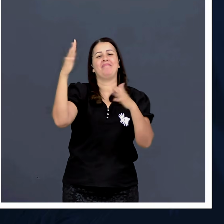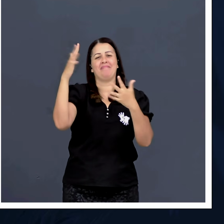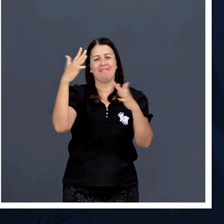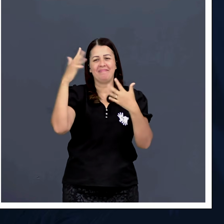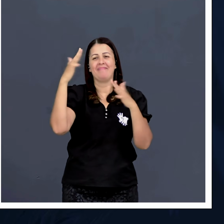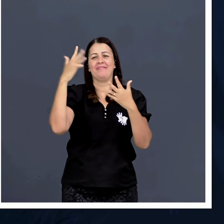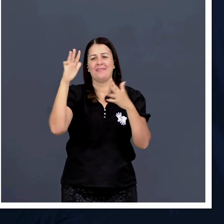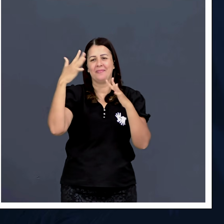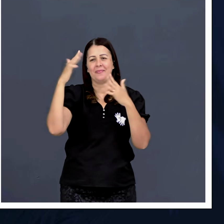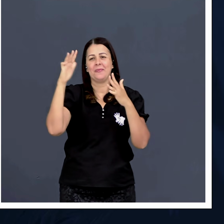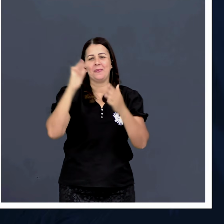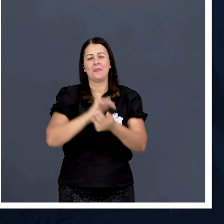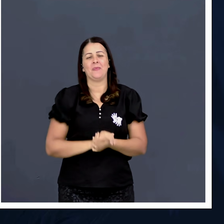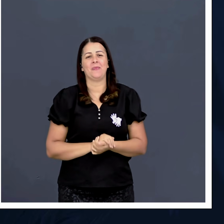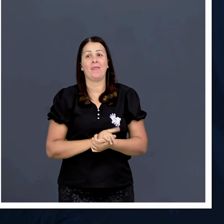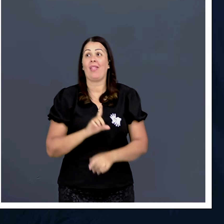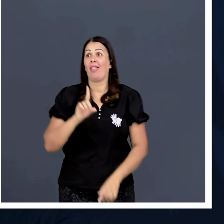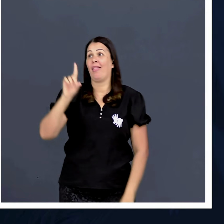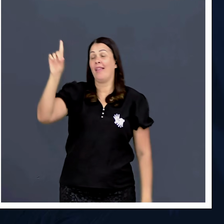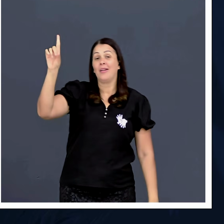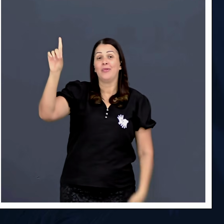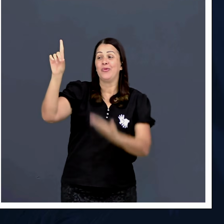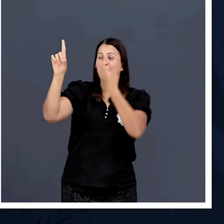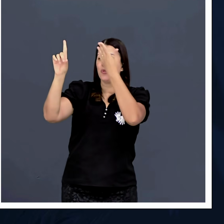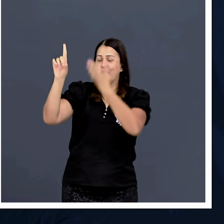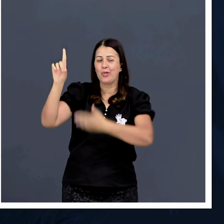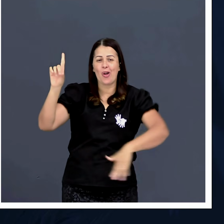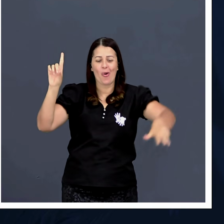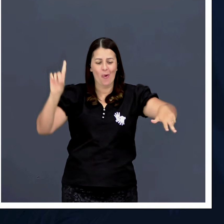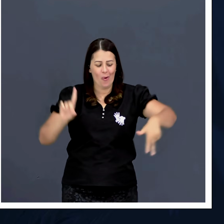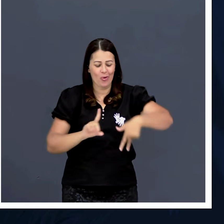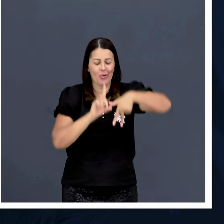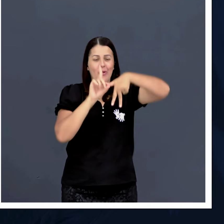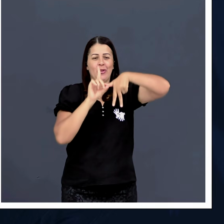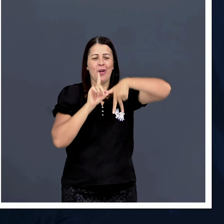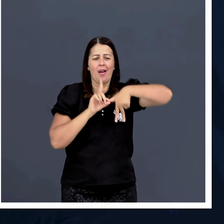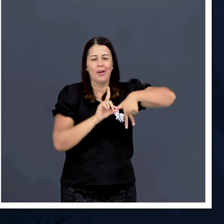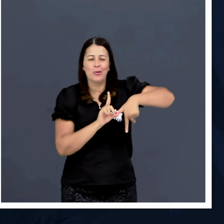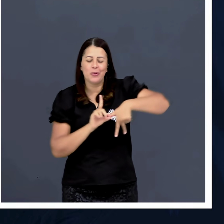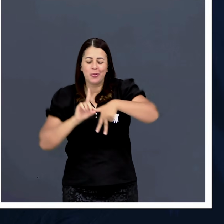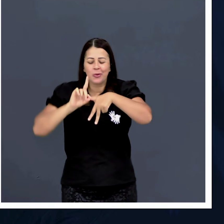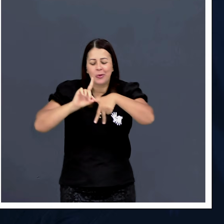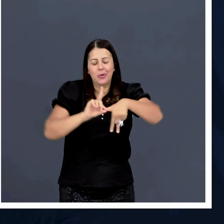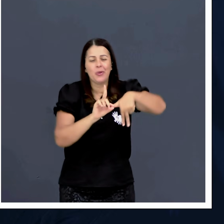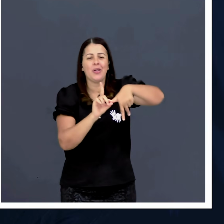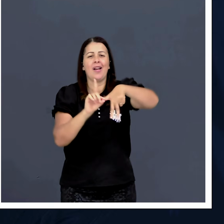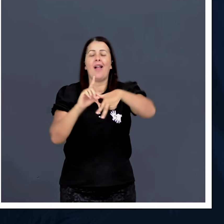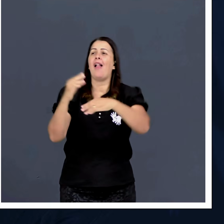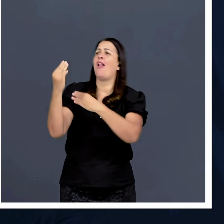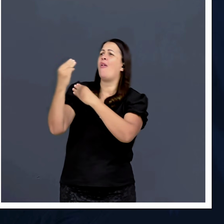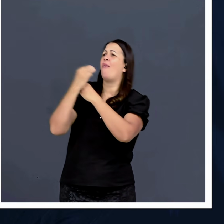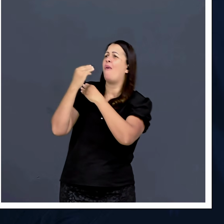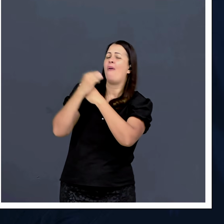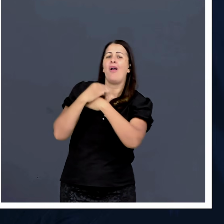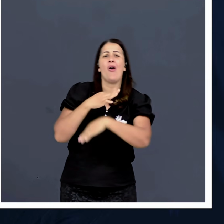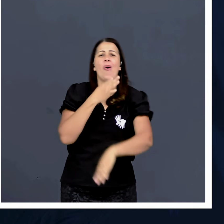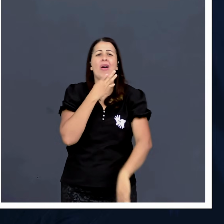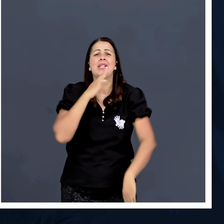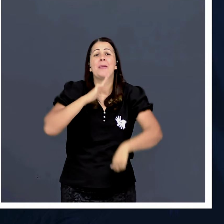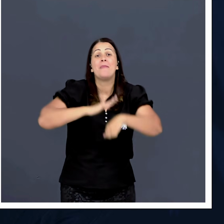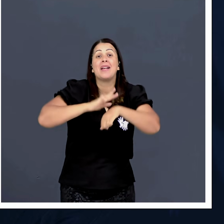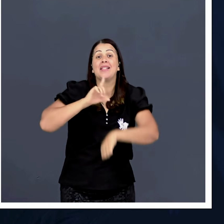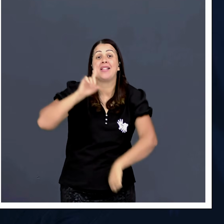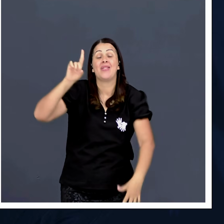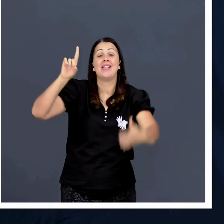Amém. Ele está ao nosso lado. Ele continua agindo. Conhecer o nosso